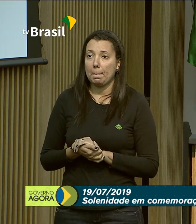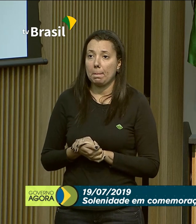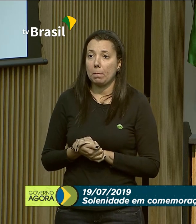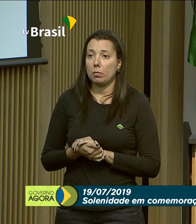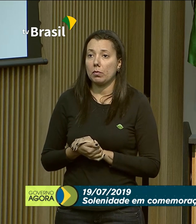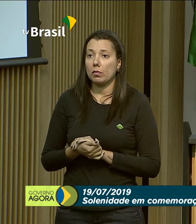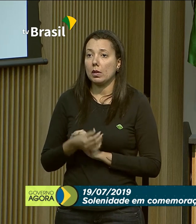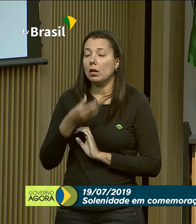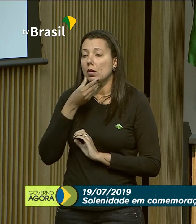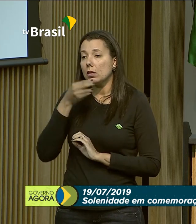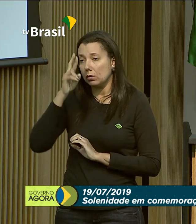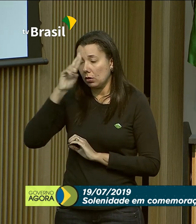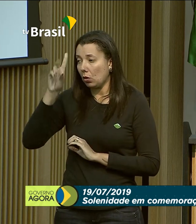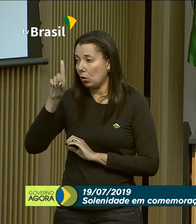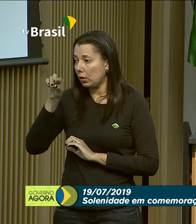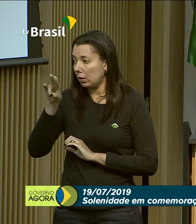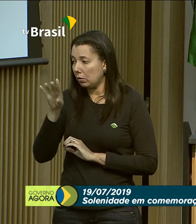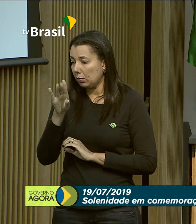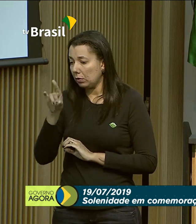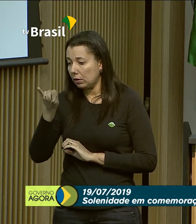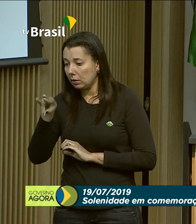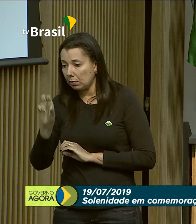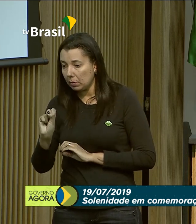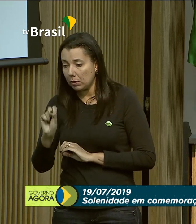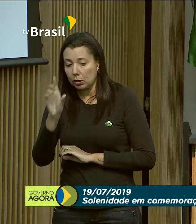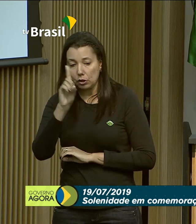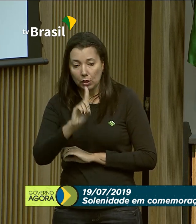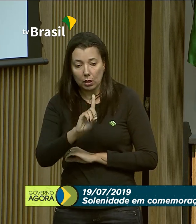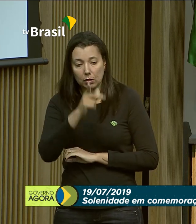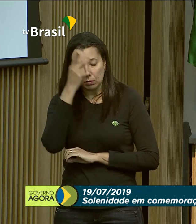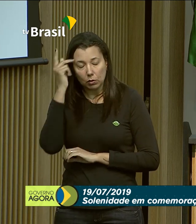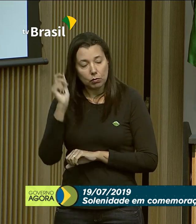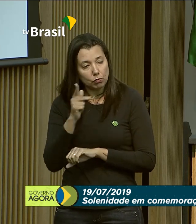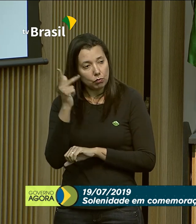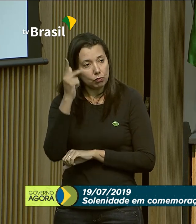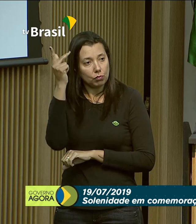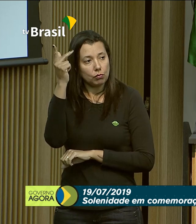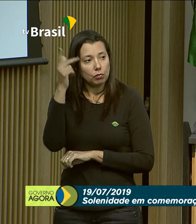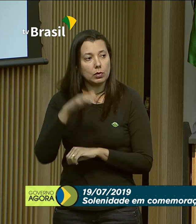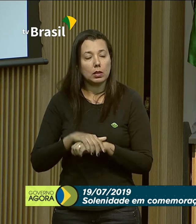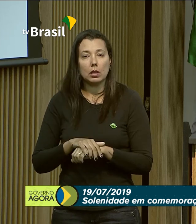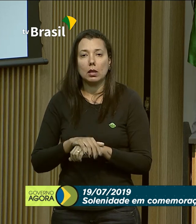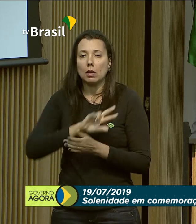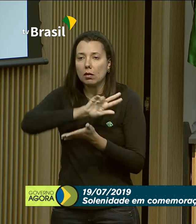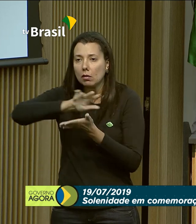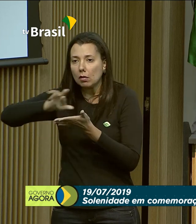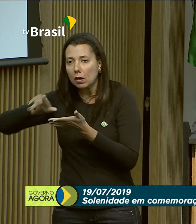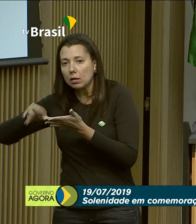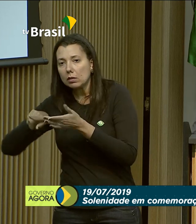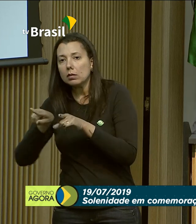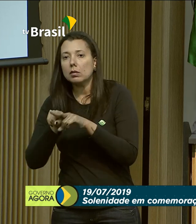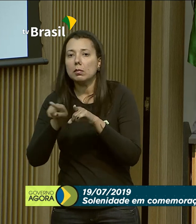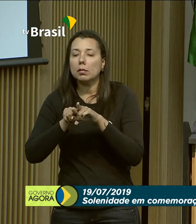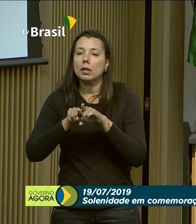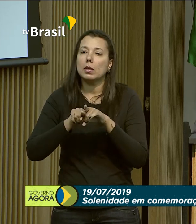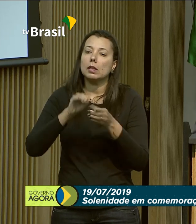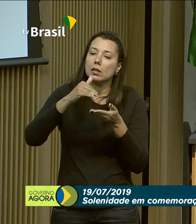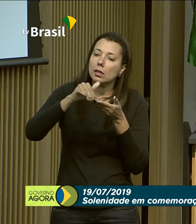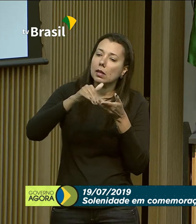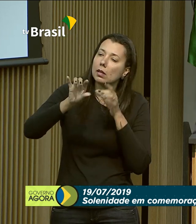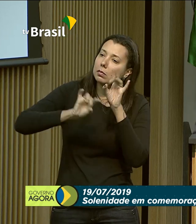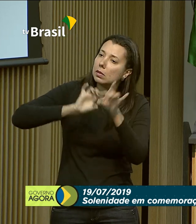Senhor Ronaldo Lima, secretário nacional de Futebol e Direito do Torcedor, demais secretários especiais,